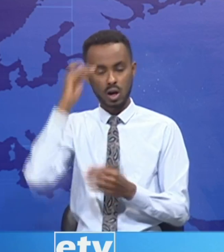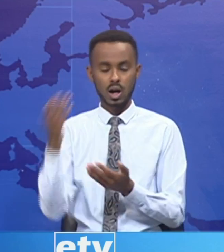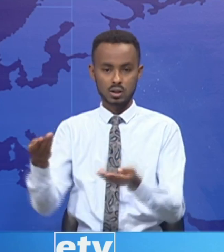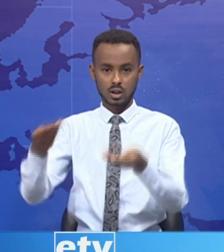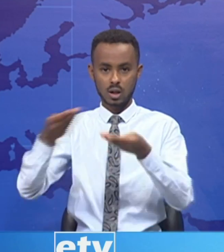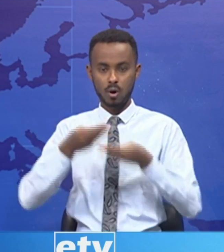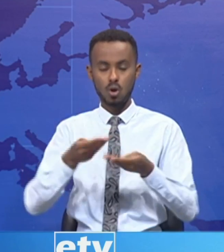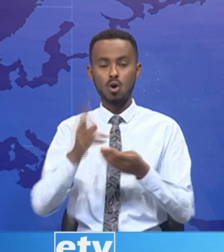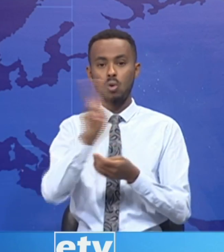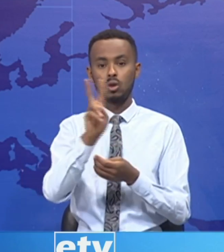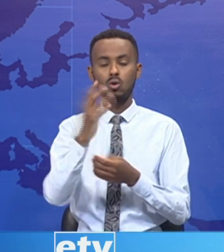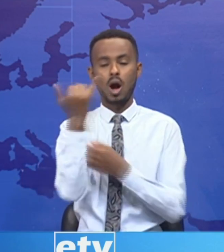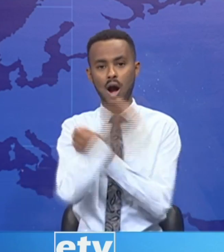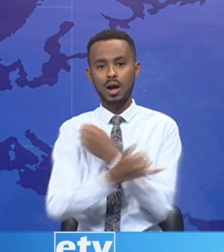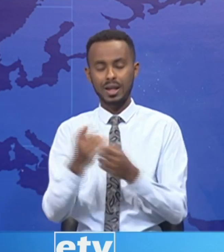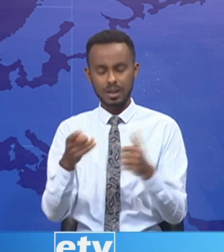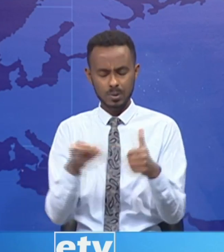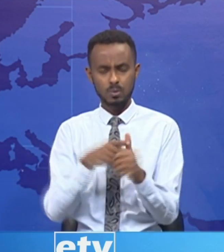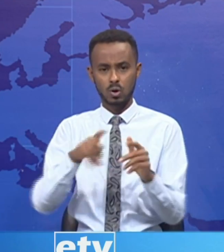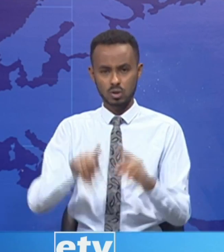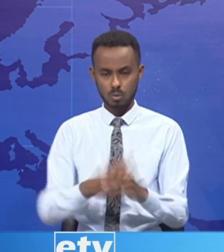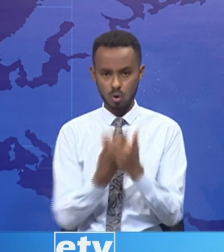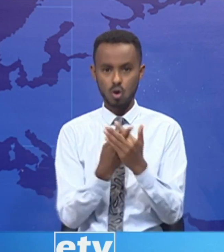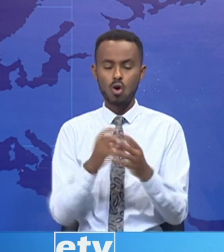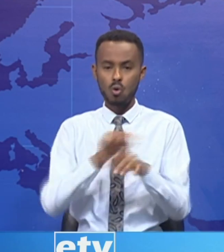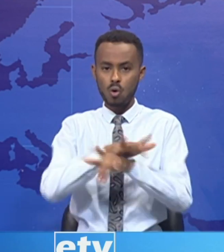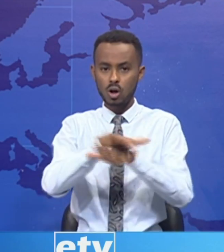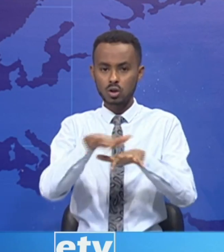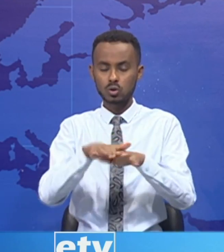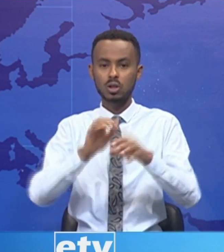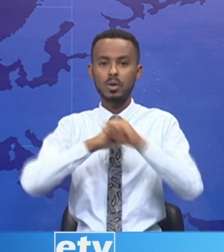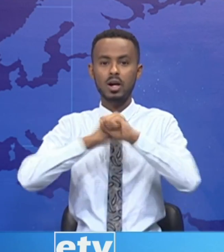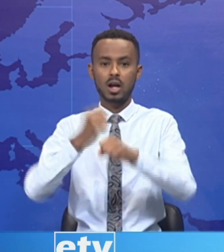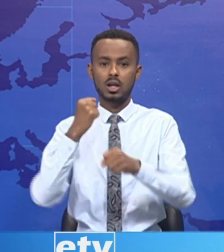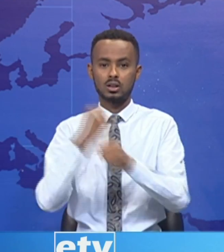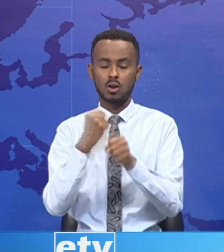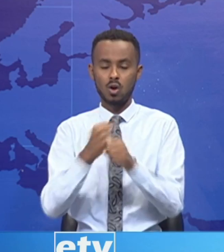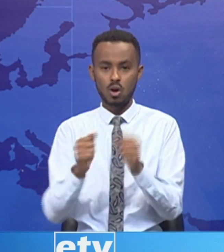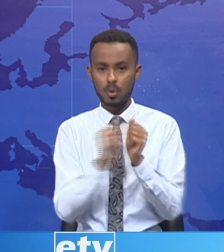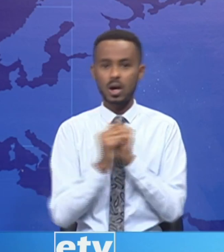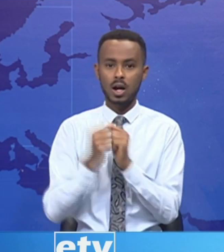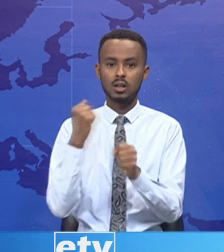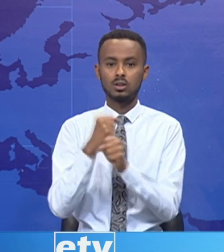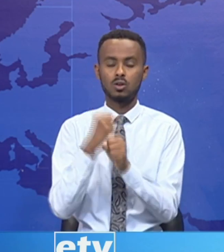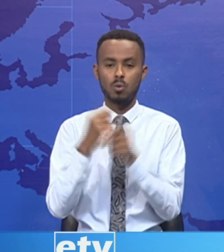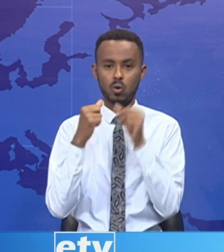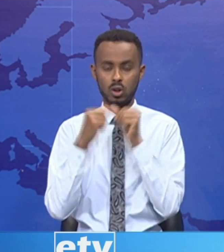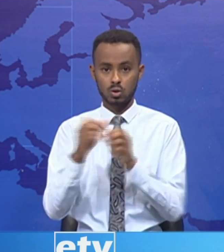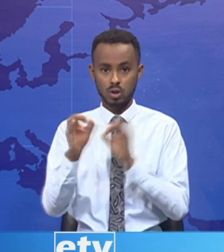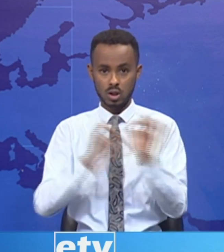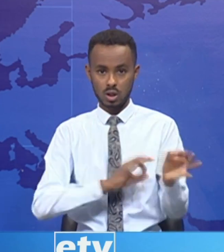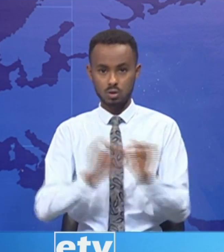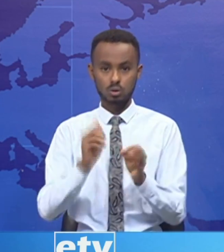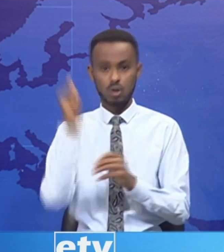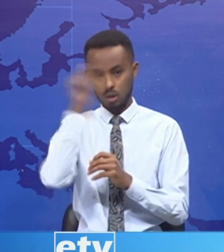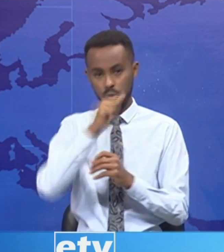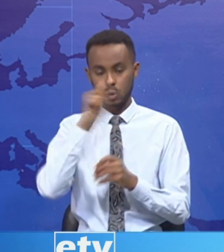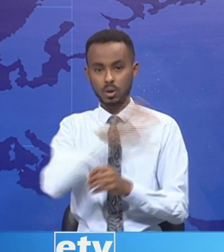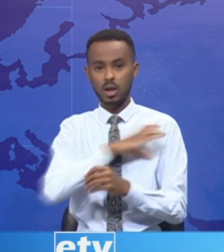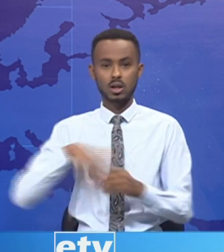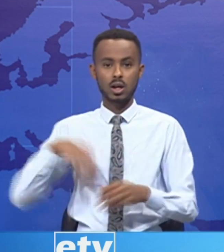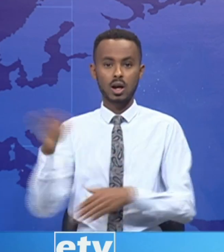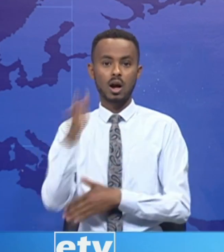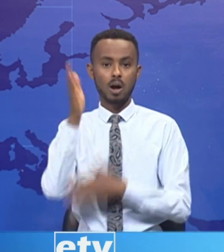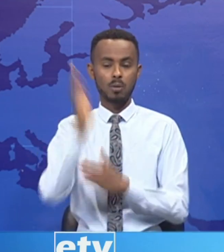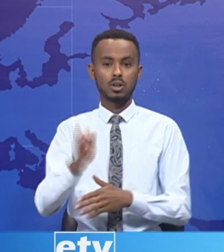አስረክበዋል። ሁለቱ ሀገራት ከመጀመሪያው ጀምሮ ወረርሽኙን የመከላከል ስራውን በጋራ ሲሰሩ መቆየታቸውን የገለጹት በኢትዮጵያ የቻይና